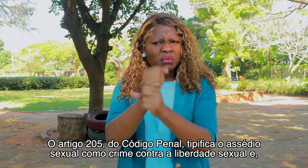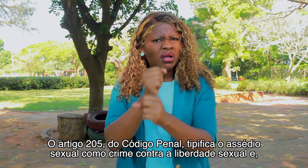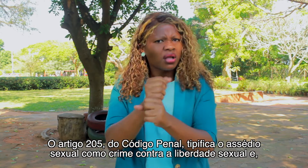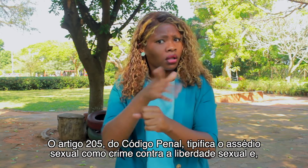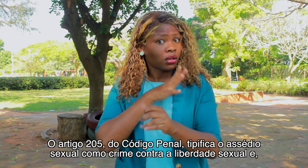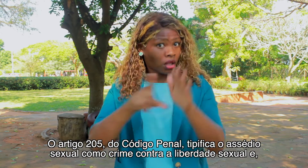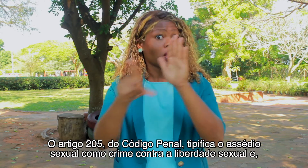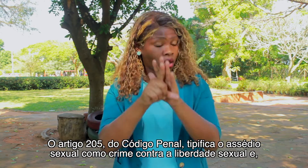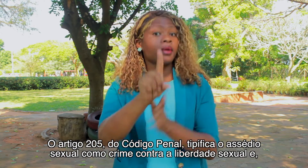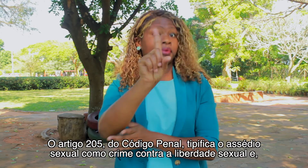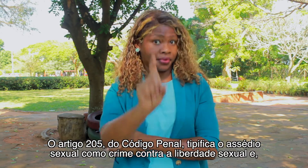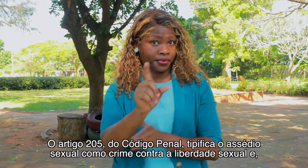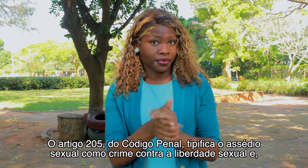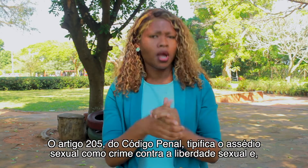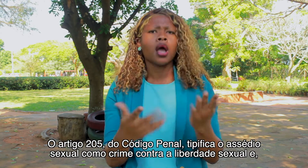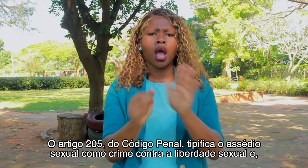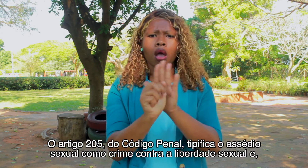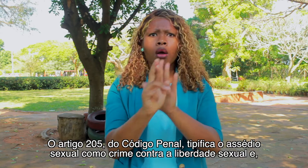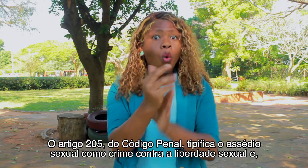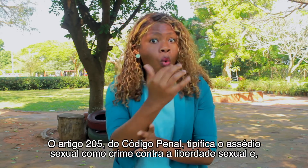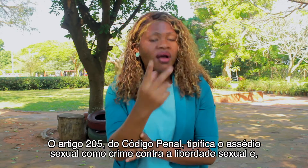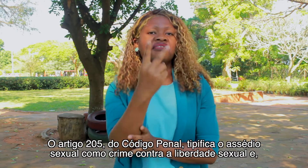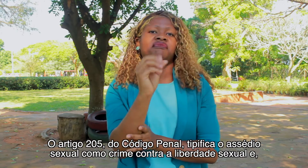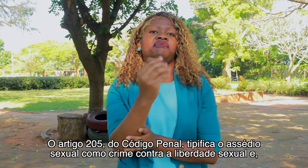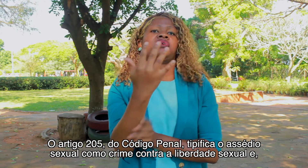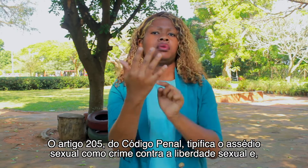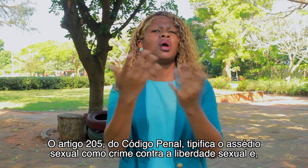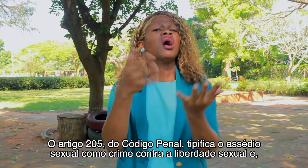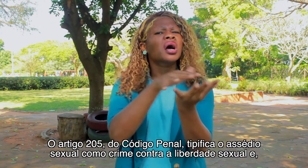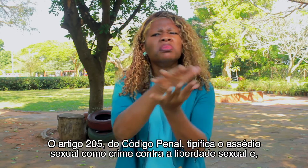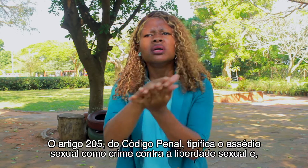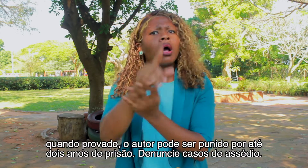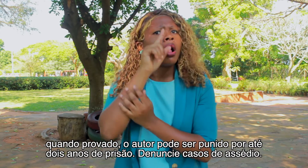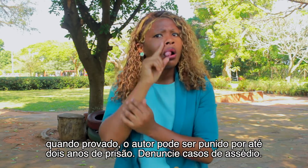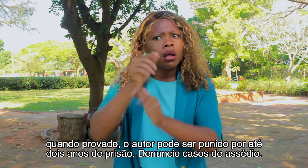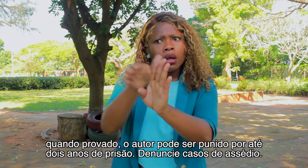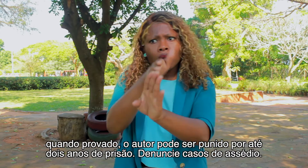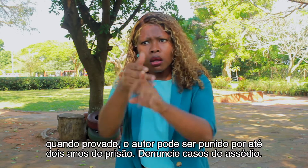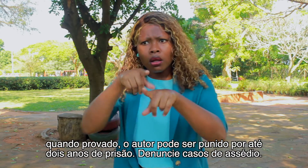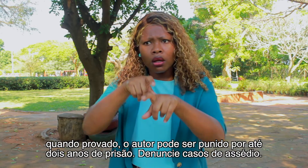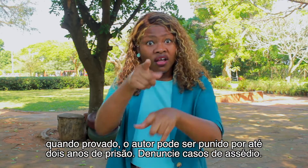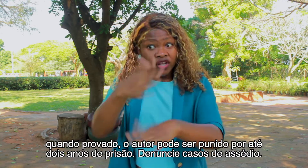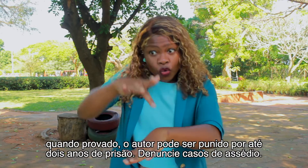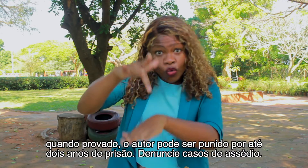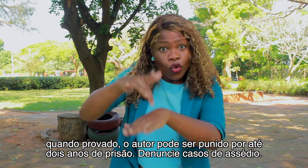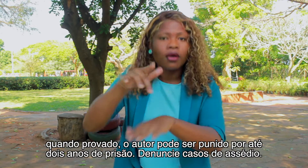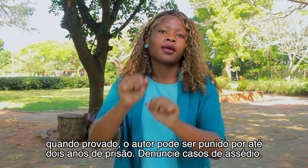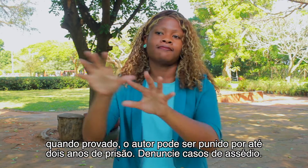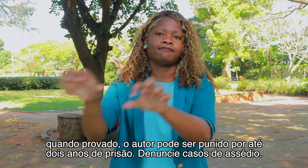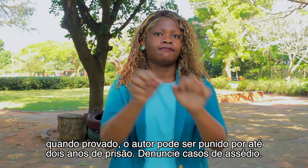Penal tipifica o assédio sexual como crime contra a liberdade sexual e, quando provado, o autor pode ser punido por até